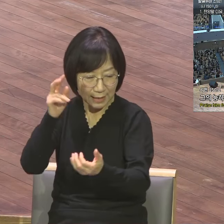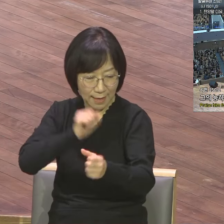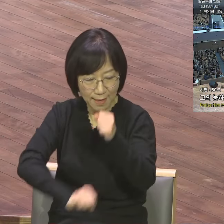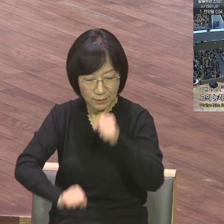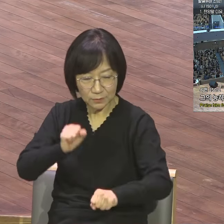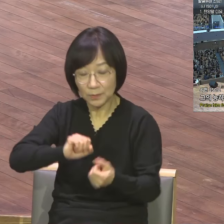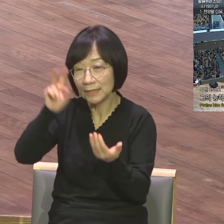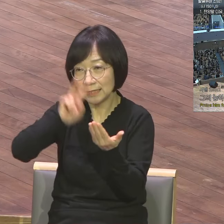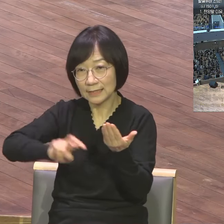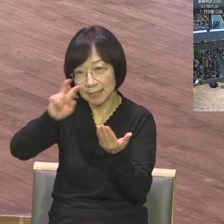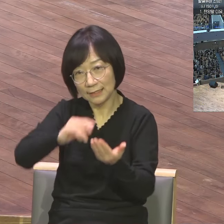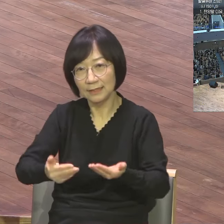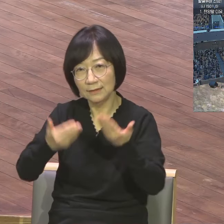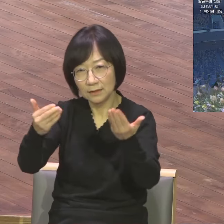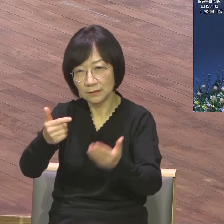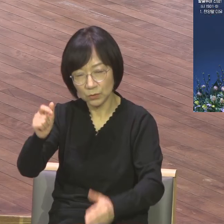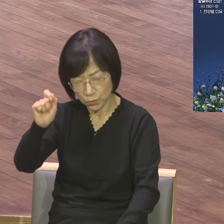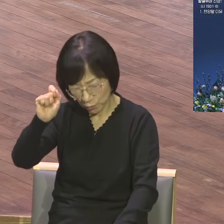찬양할지어다.